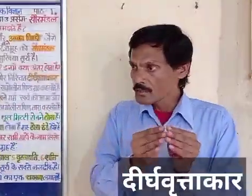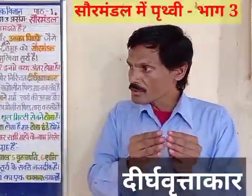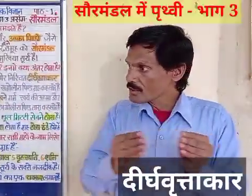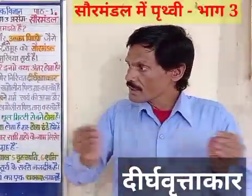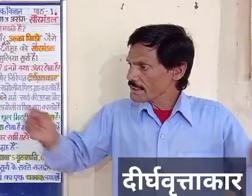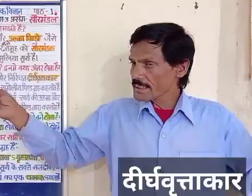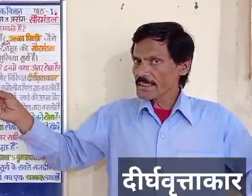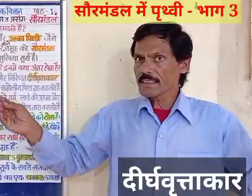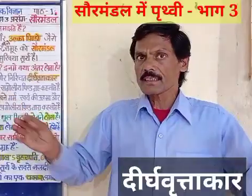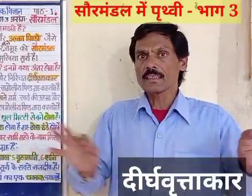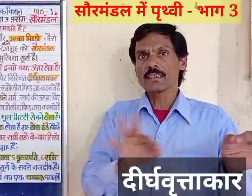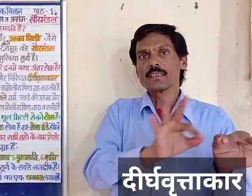दीर्घ